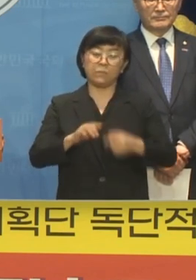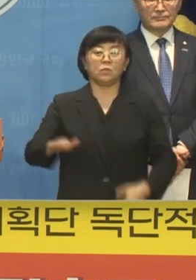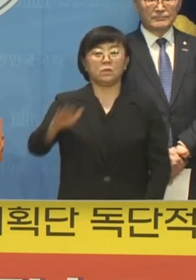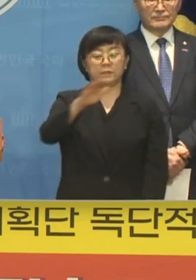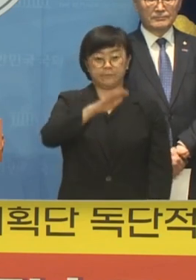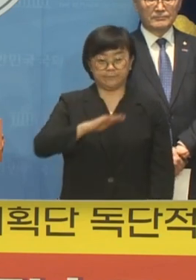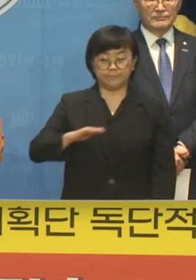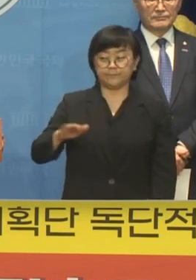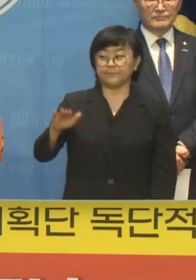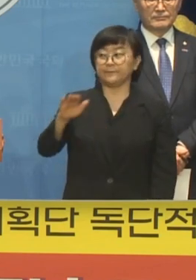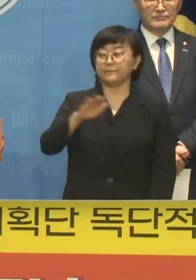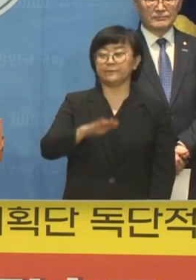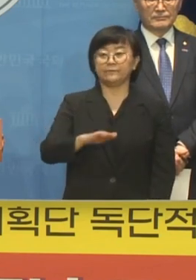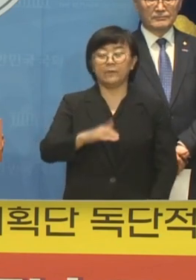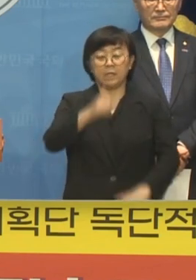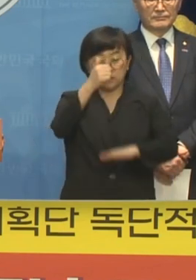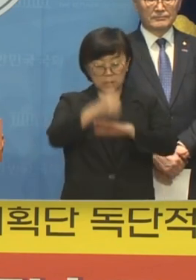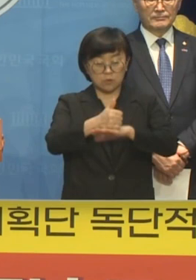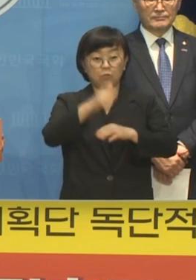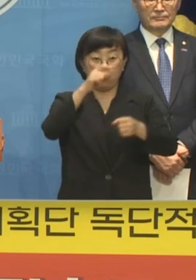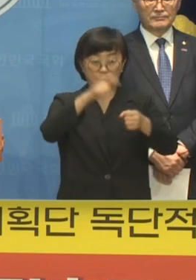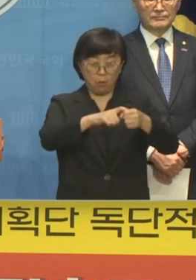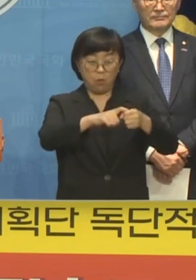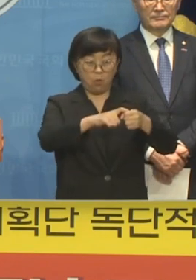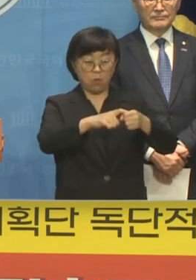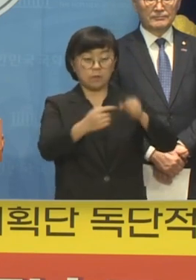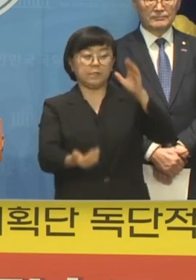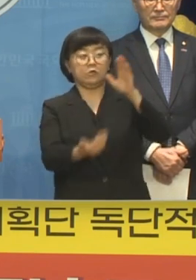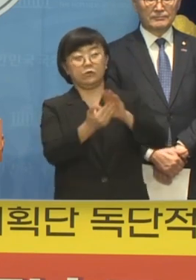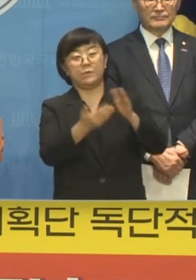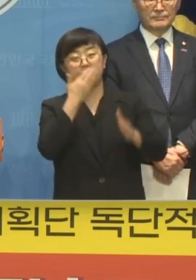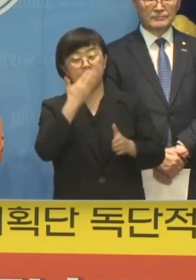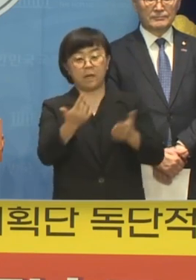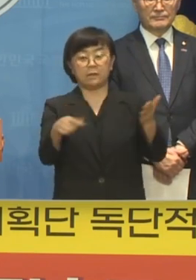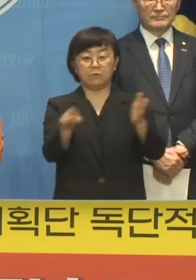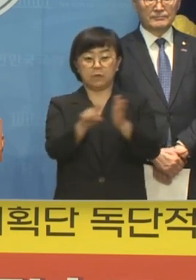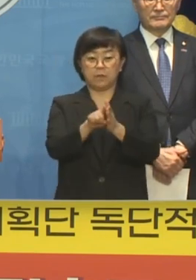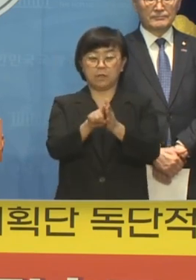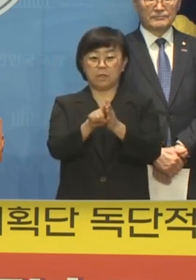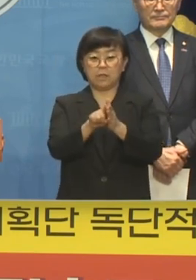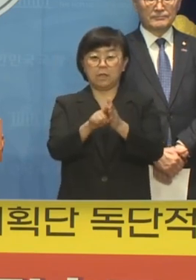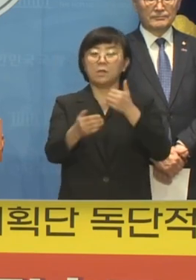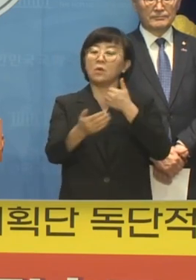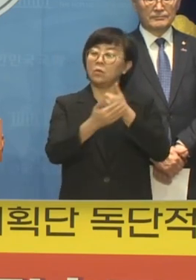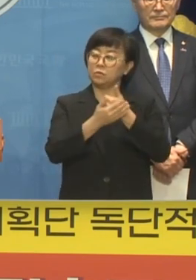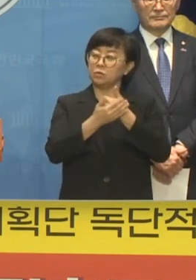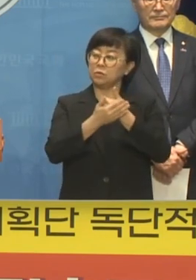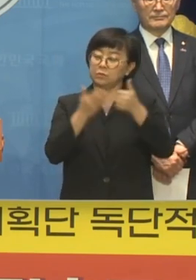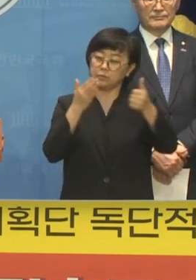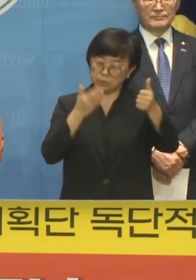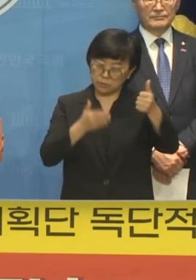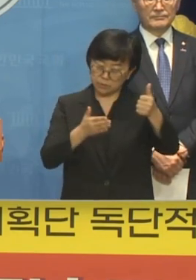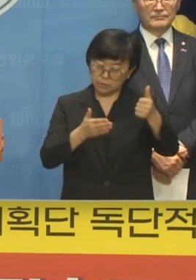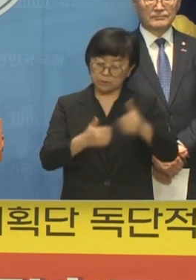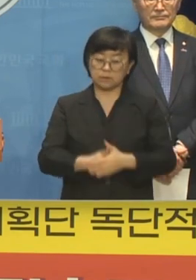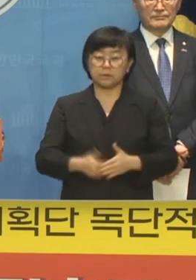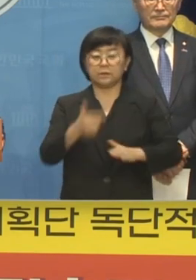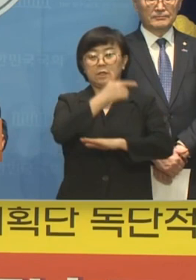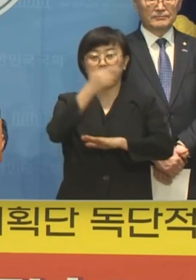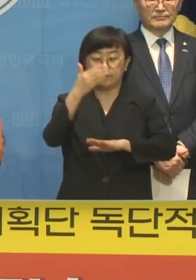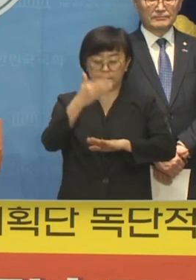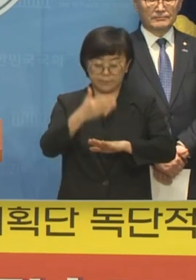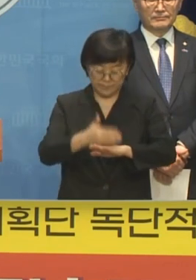우리가 최종 목표를 달성할 수 있도록 협조해 주시기 바랍니다. 대단히